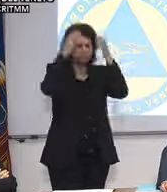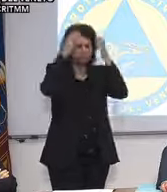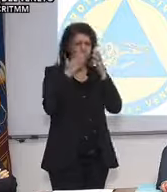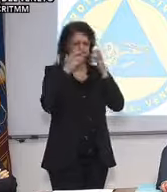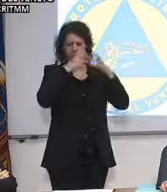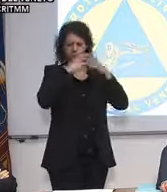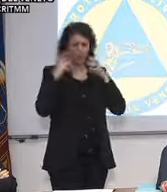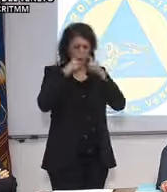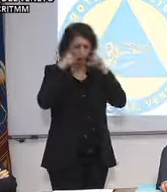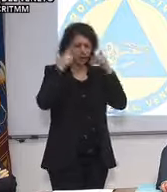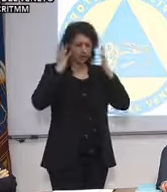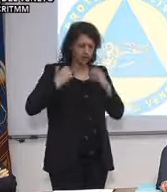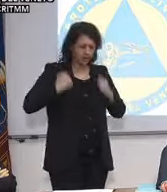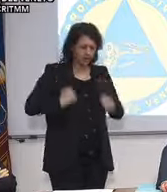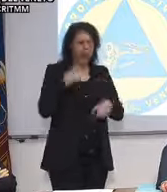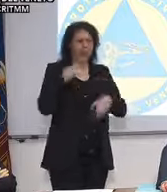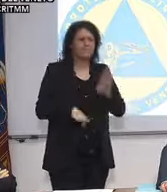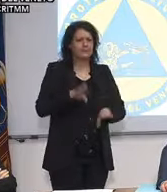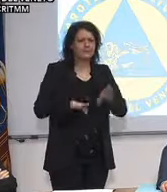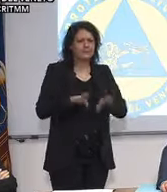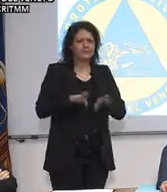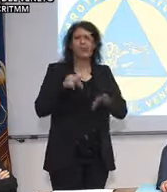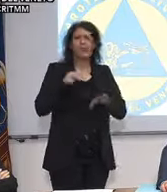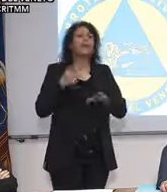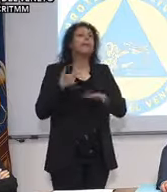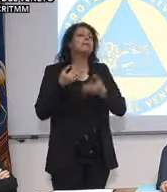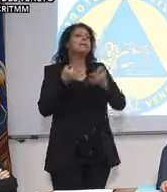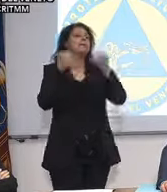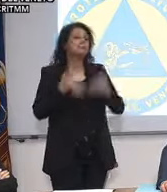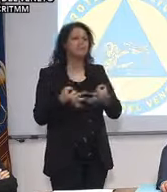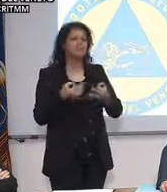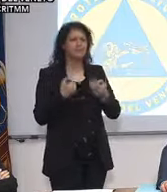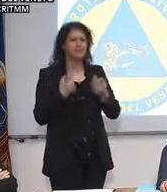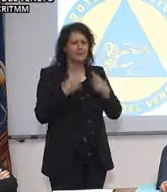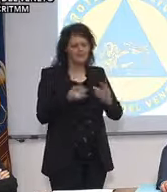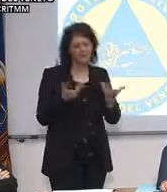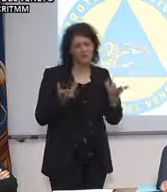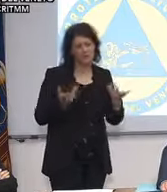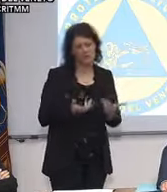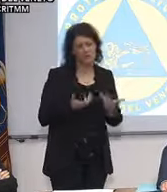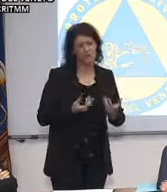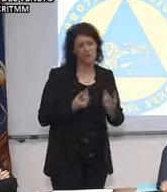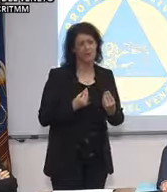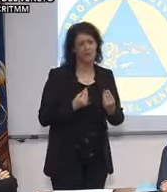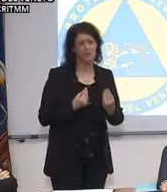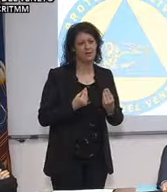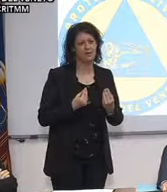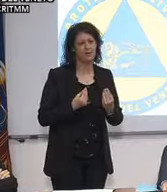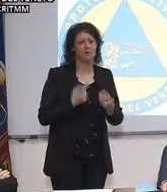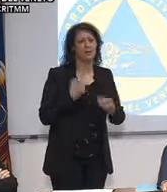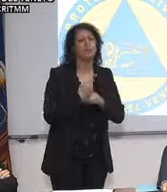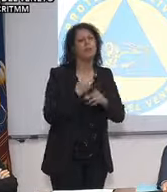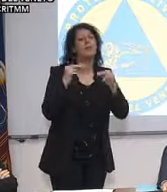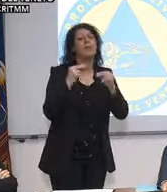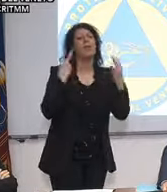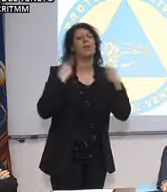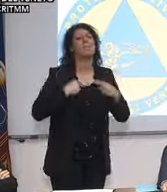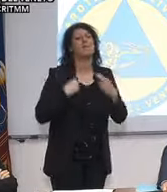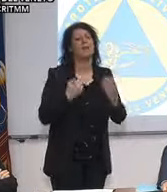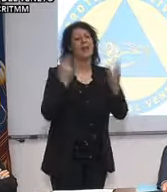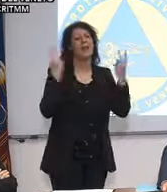andate tranquilli, ma cioè, di cosa stiamo parlando? Cioè, ma noi dobbiamo parlare di vita reale, non di inquietare